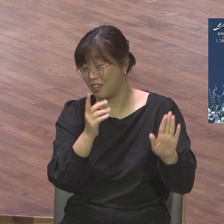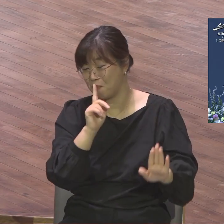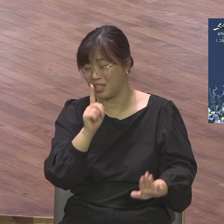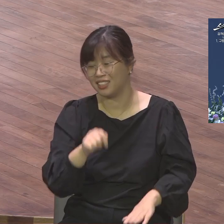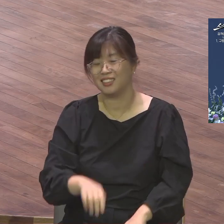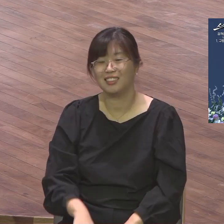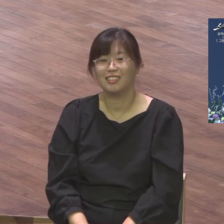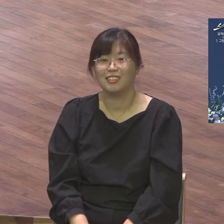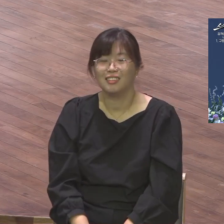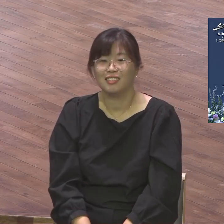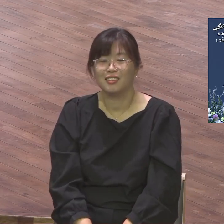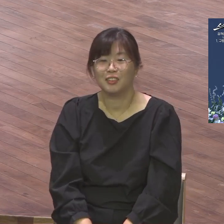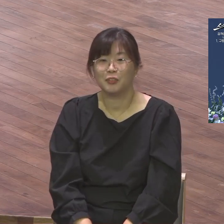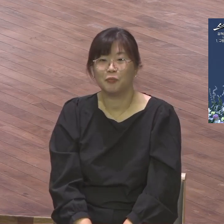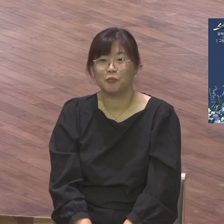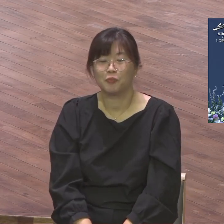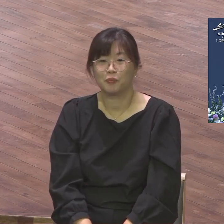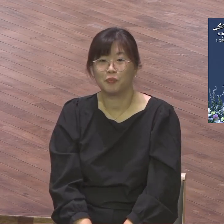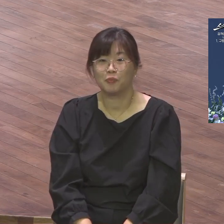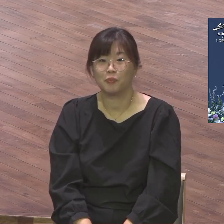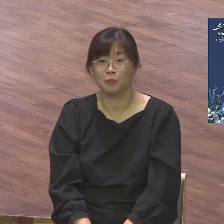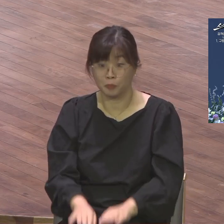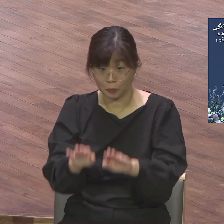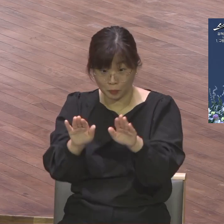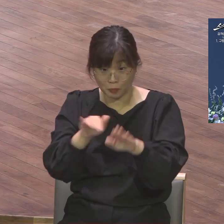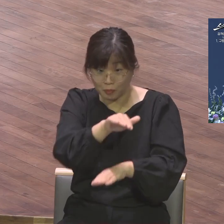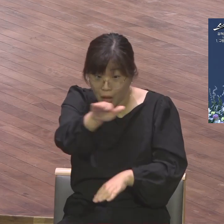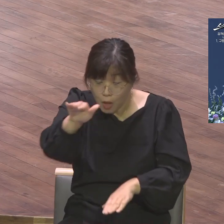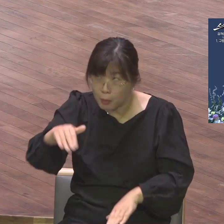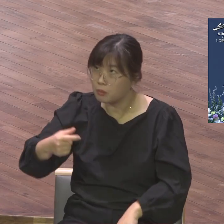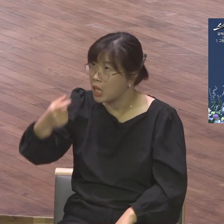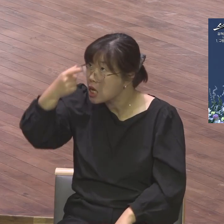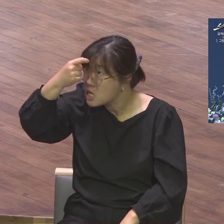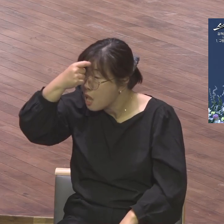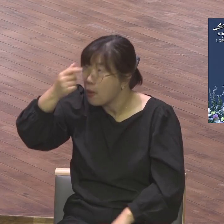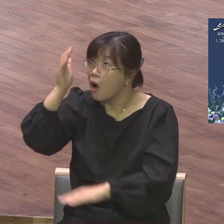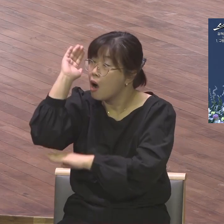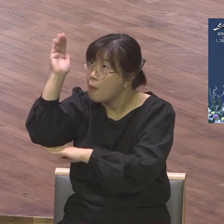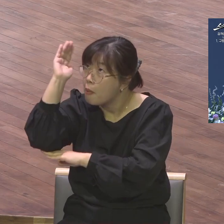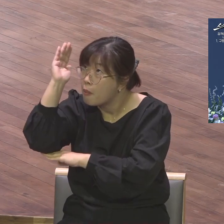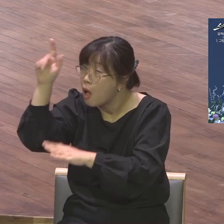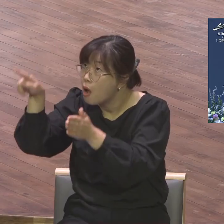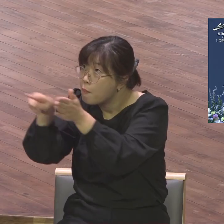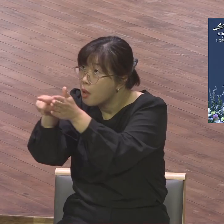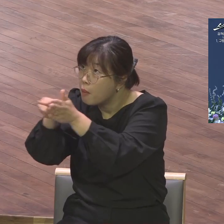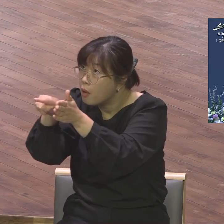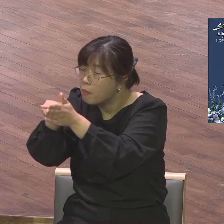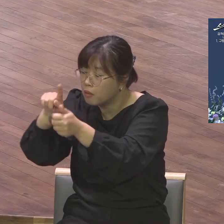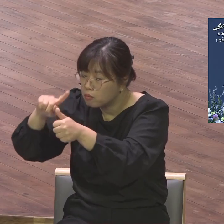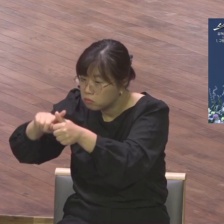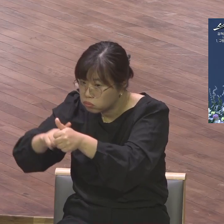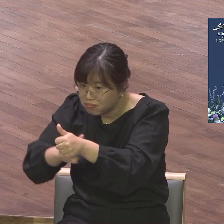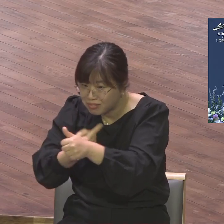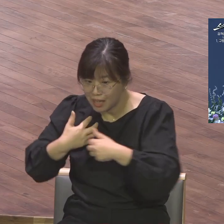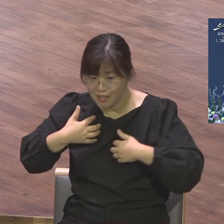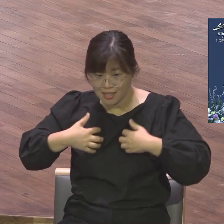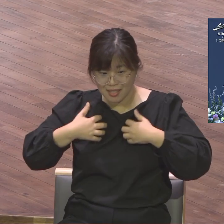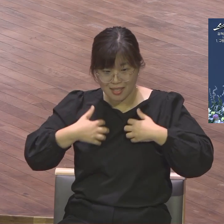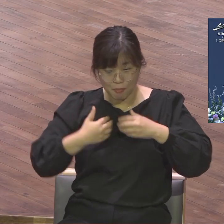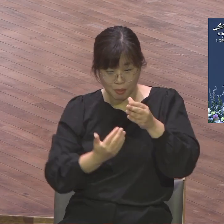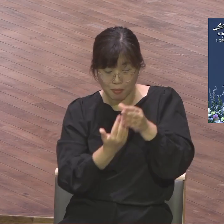성경의 말씀을 전하는 설교를 여러분 믿으시기 바랍니다. 믿어야 돼요. 믿음이 뭐예요? 믿음. 믿음이란